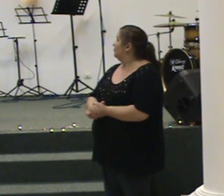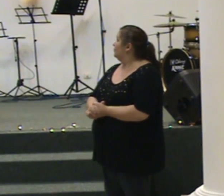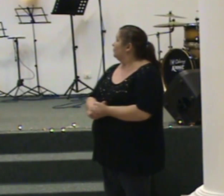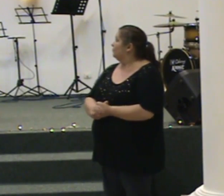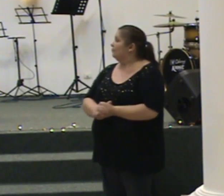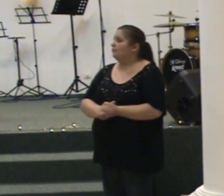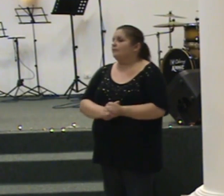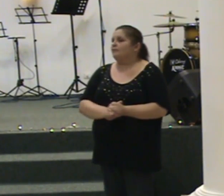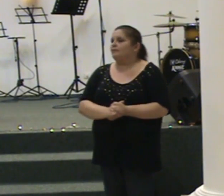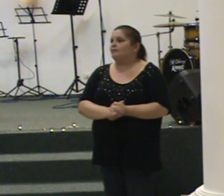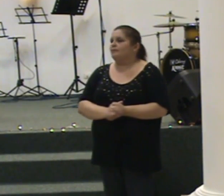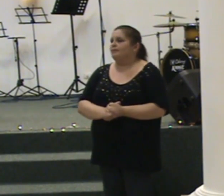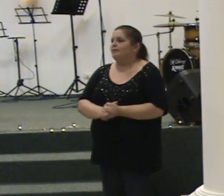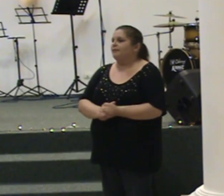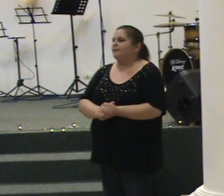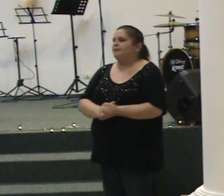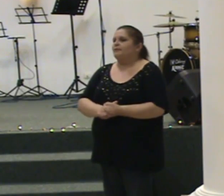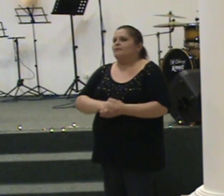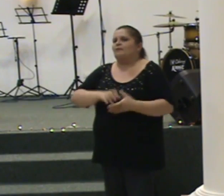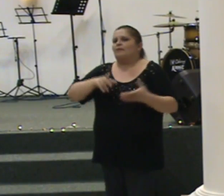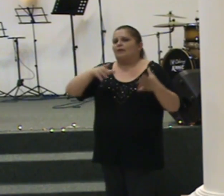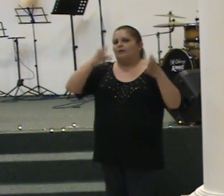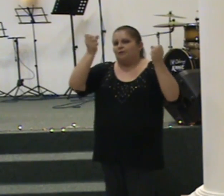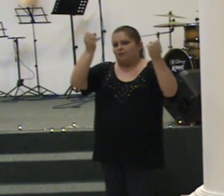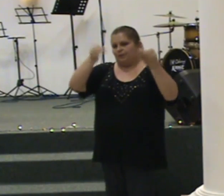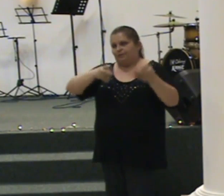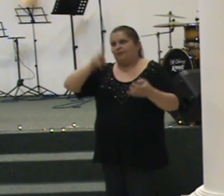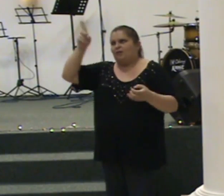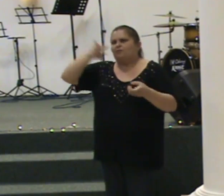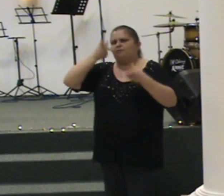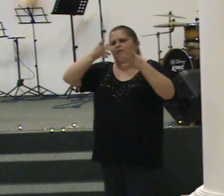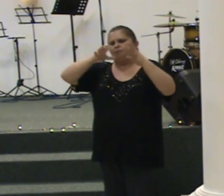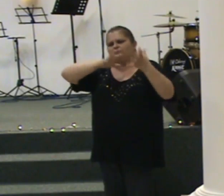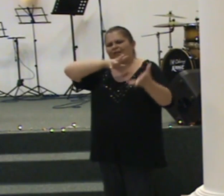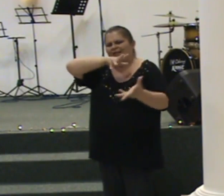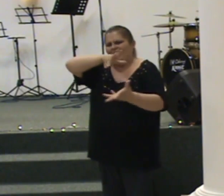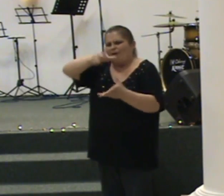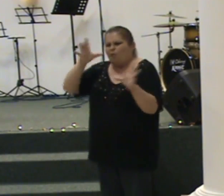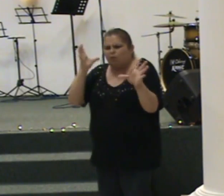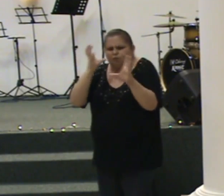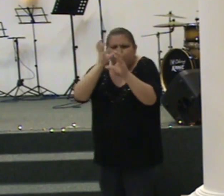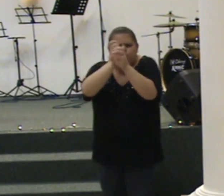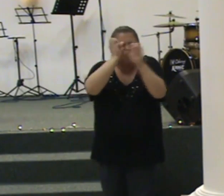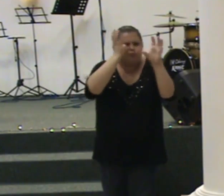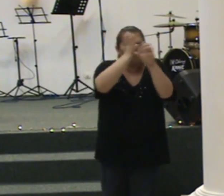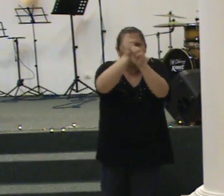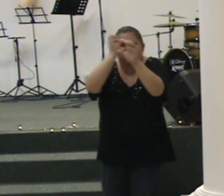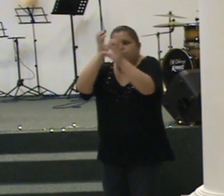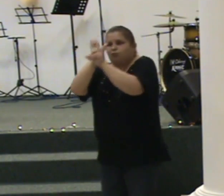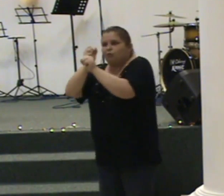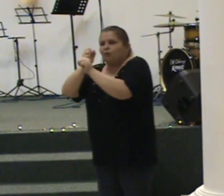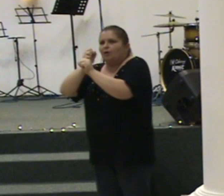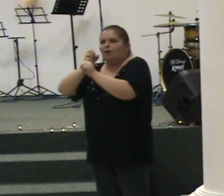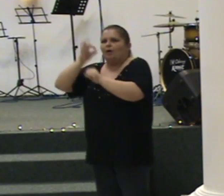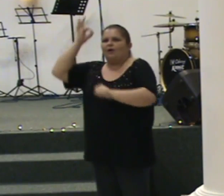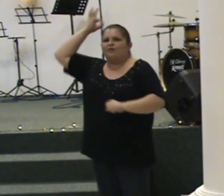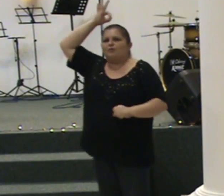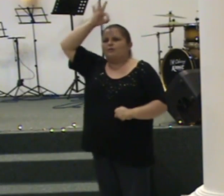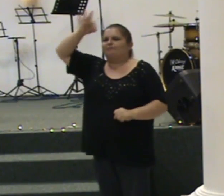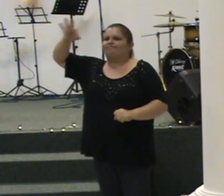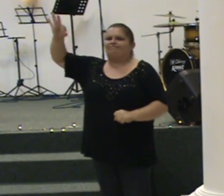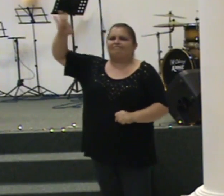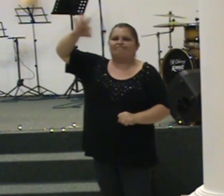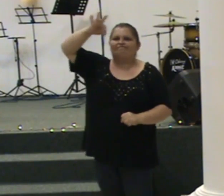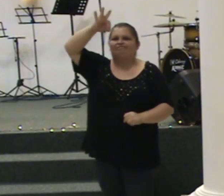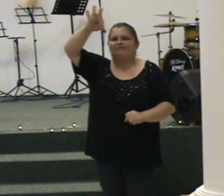Disse Deus aqui, ó. A terra era sem forma e vazia, havia trevas sobre a face do abismo, mas o Espírito de Deus pairava